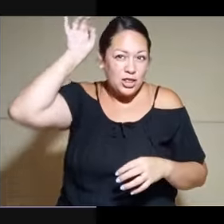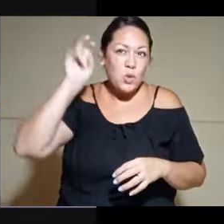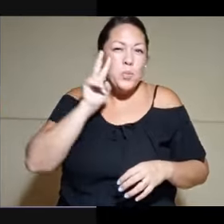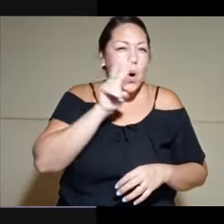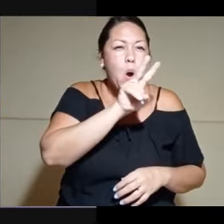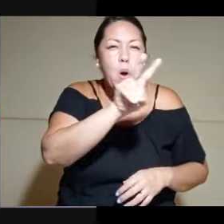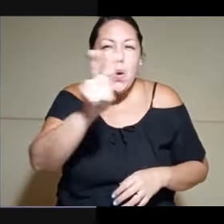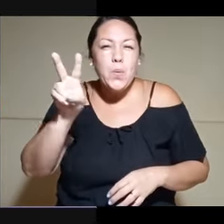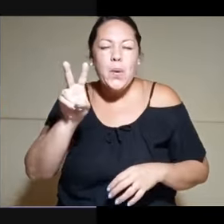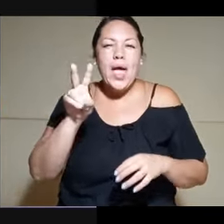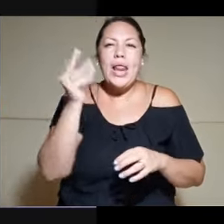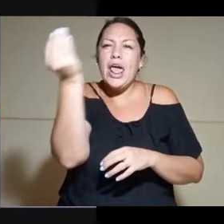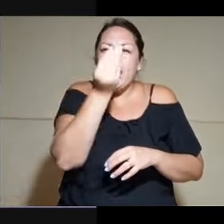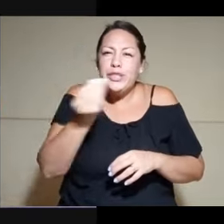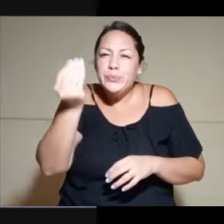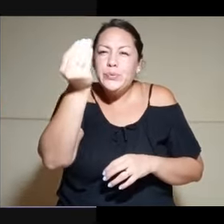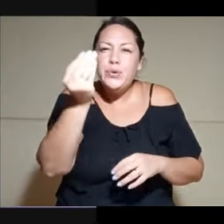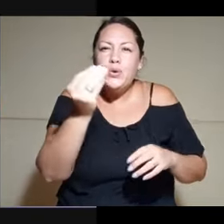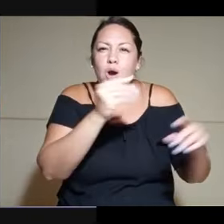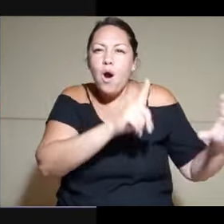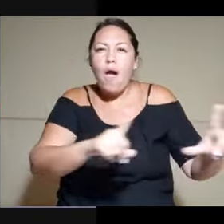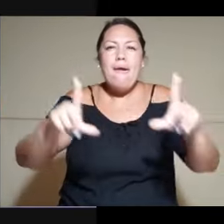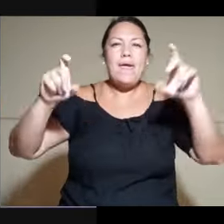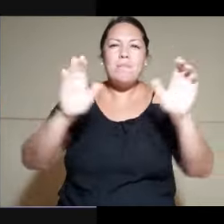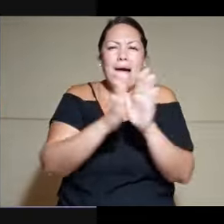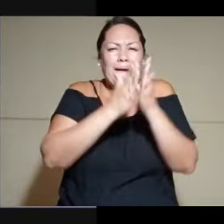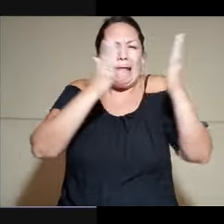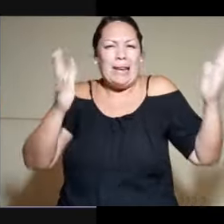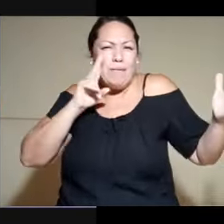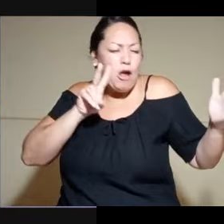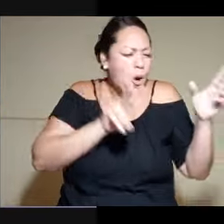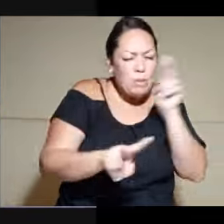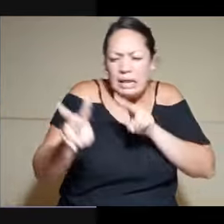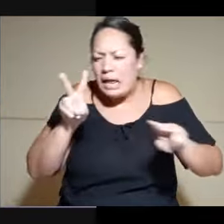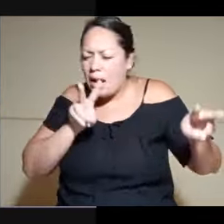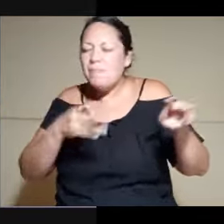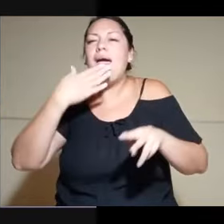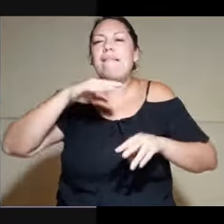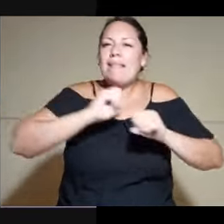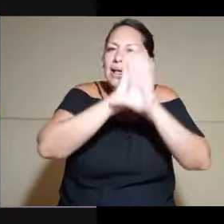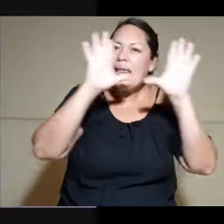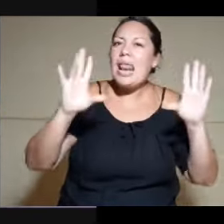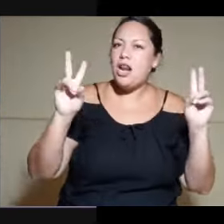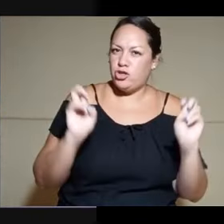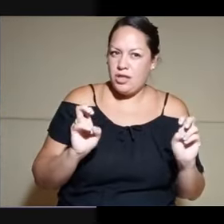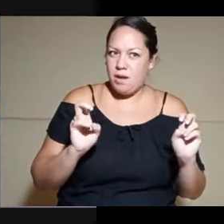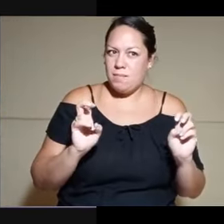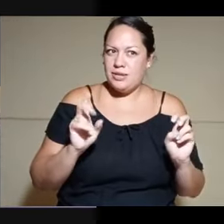profe. Anatomía tienen que mirar, tienen que ver dibujos, tienen que bajar imágenes, tienen que ir a